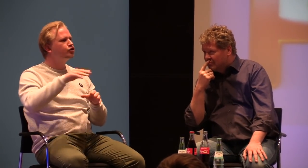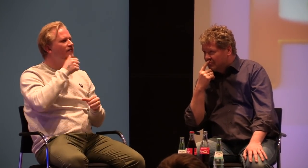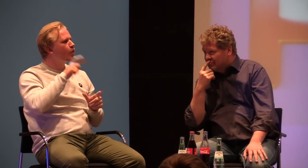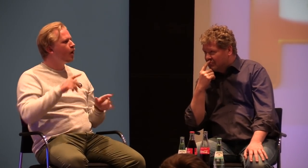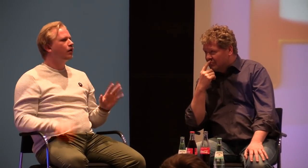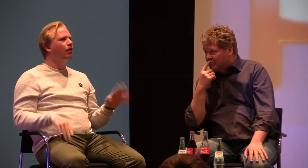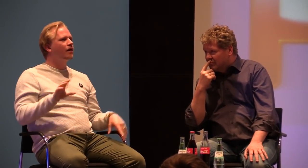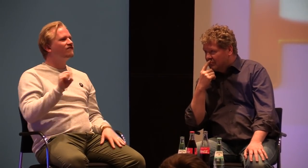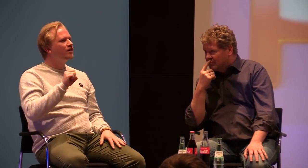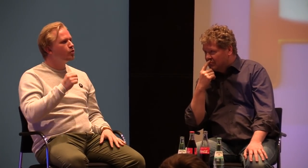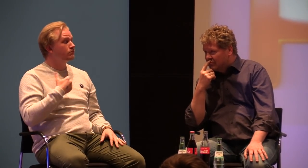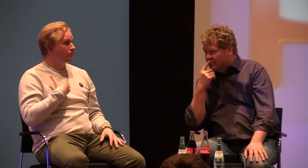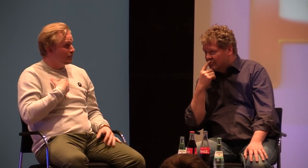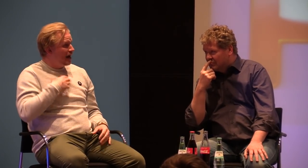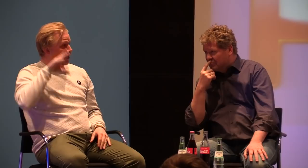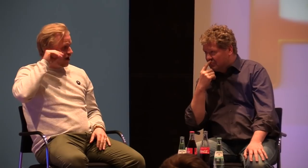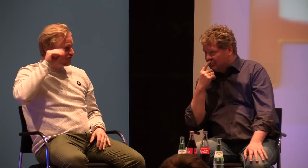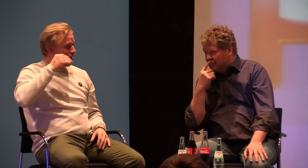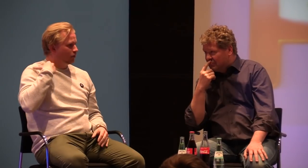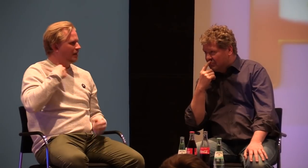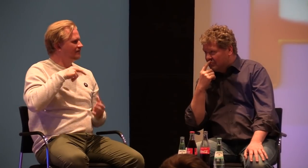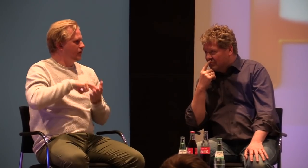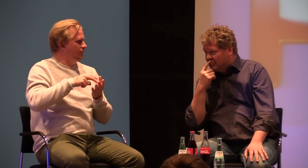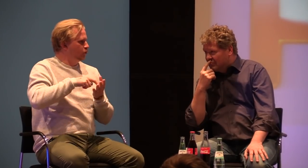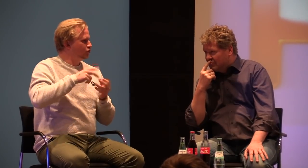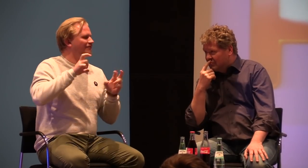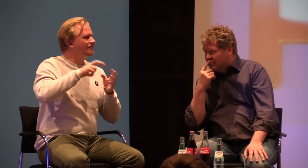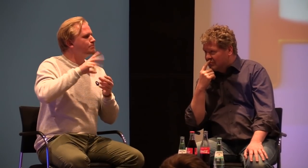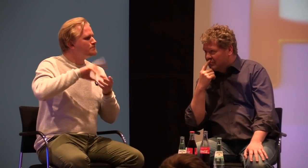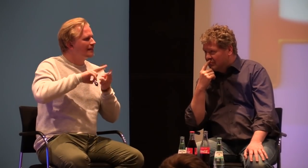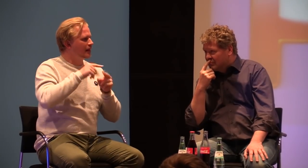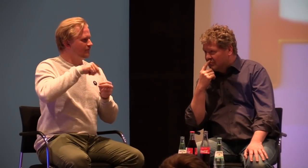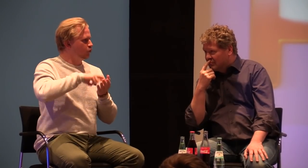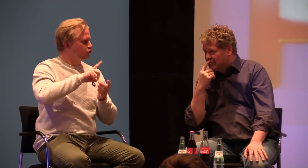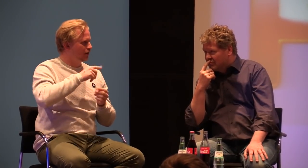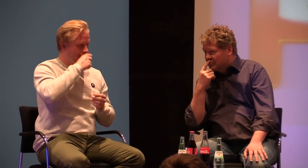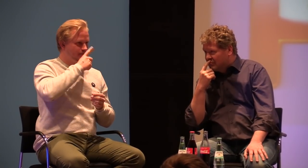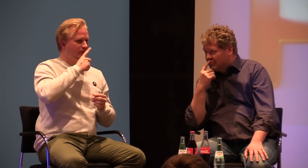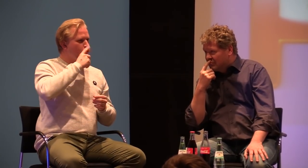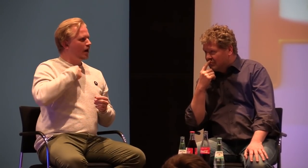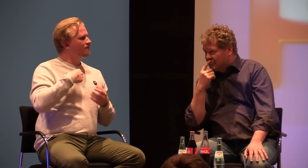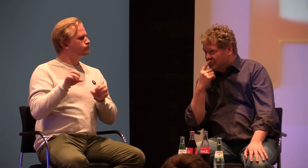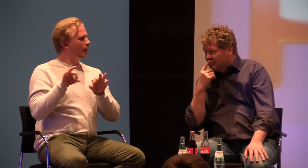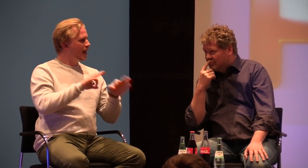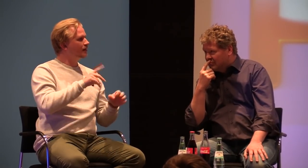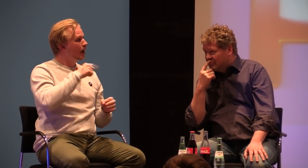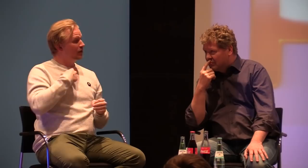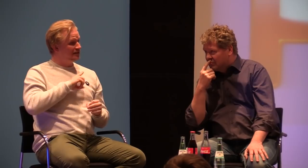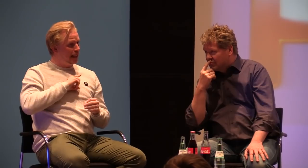war. Ja, und sagtest du ja gerade, Jan, dass die Gesellschaft, also die Jugend heutzutage sowieso generell nicht so engagiert ist. Also ich